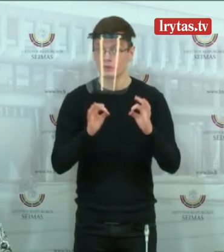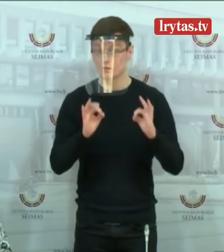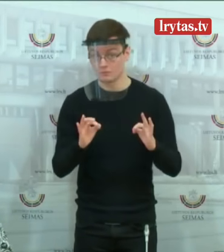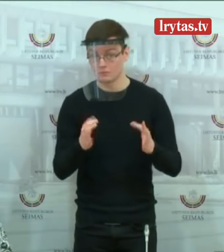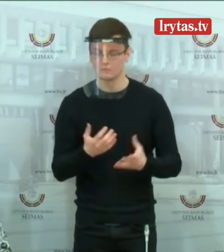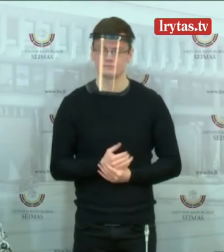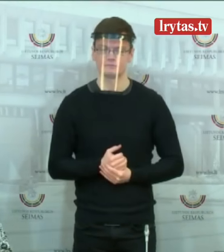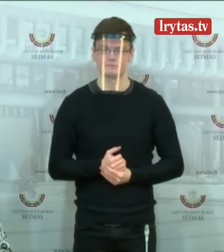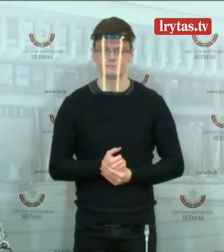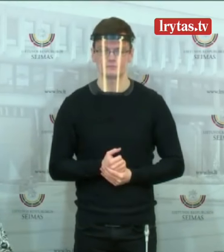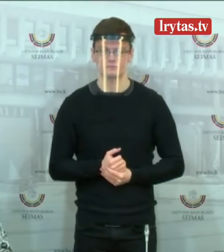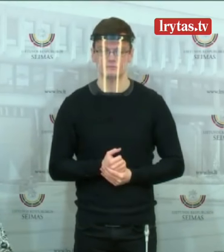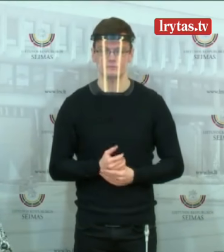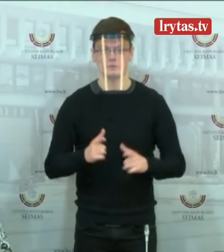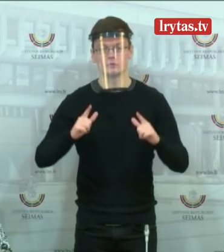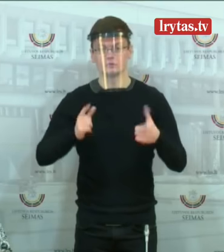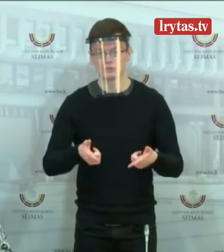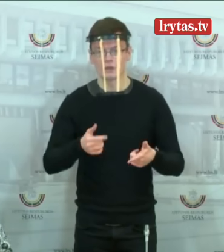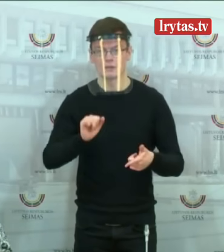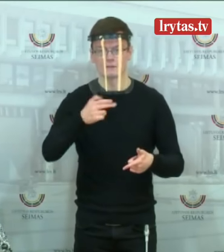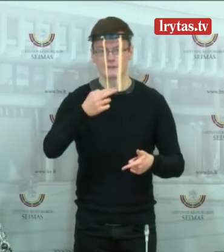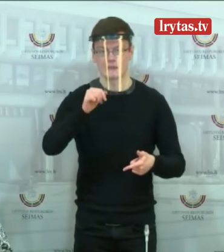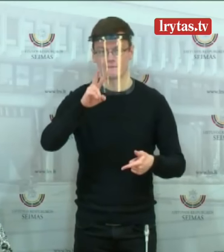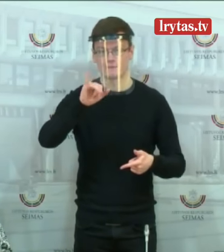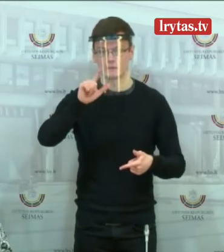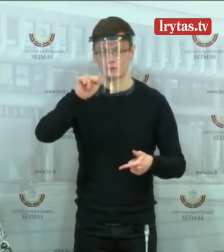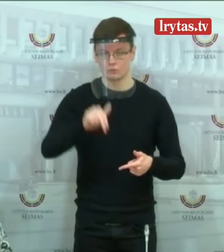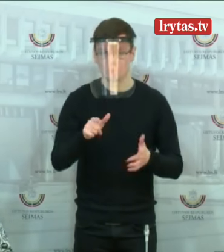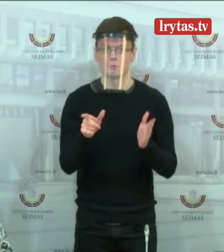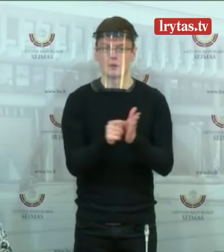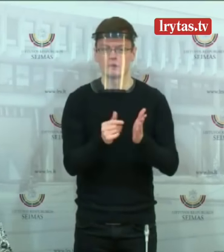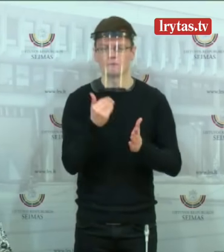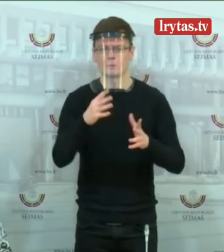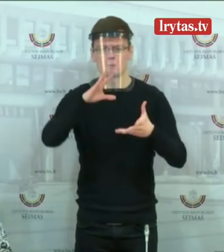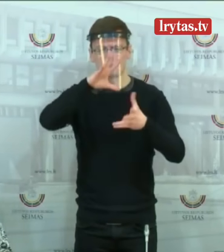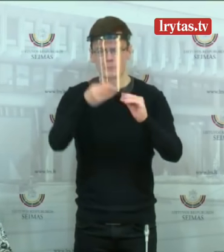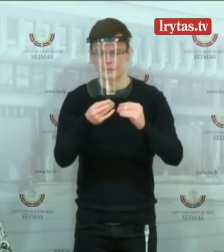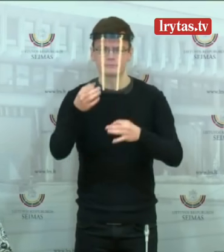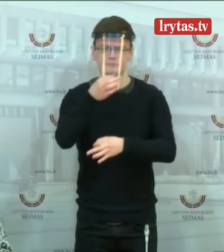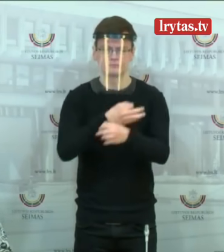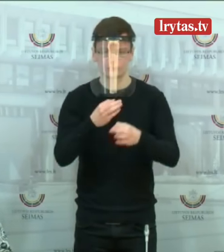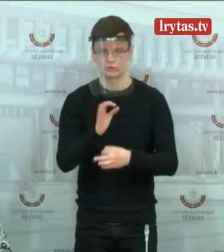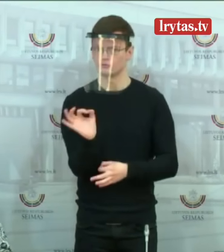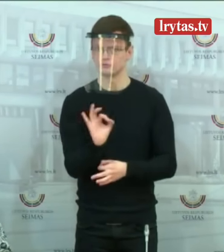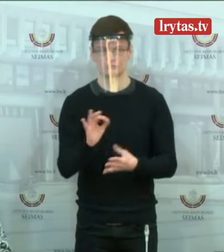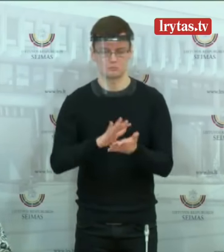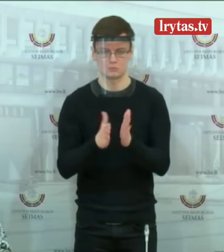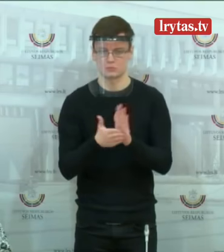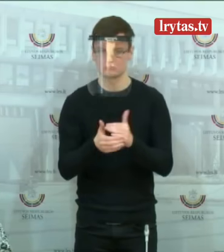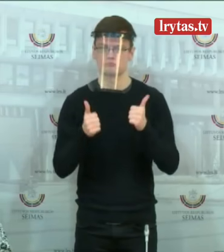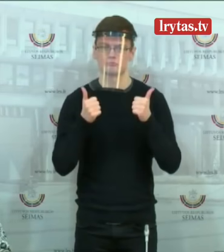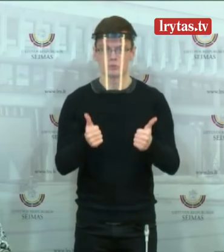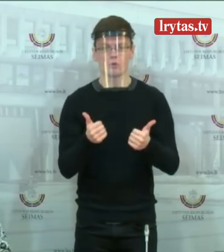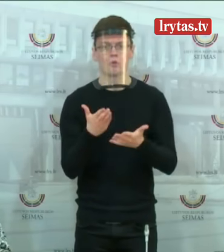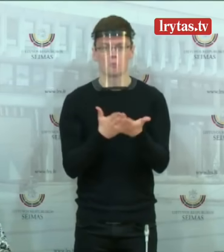iš tiesų, šiaip Antavilių pensionatas, jeigu kalbant bendrai, tai tikrai yra neblogai pasirengęs, vykdo